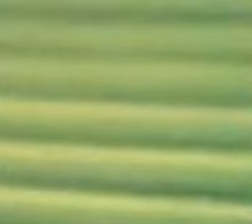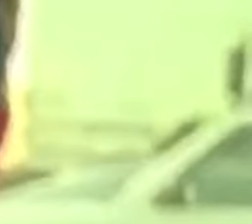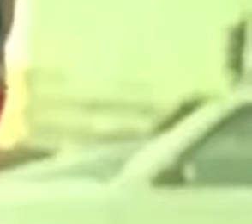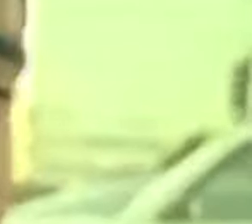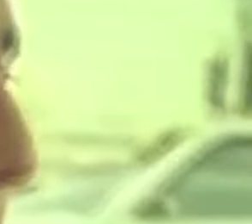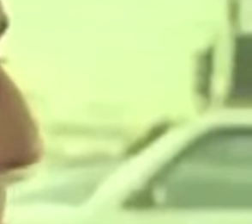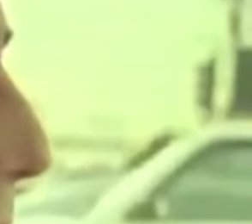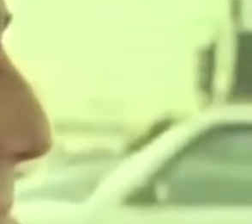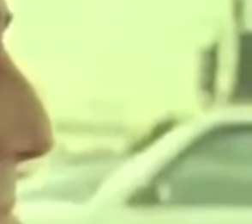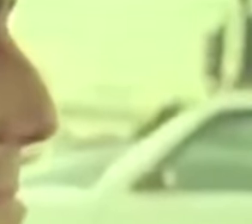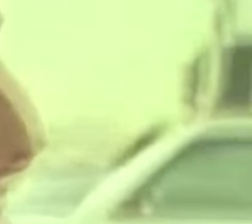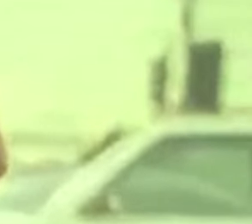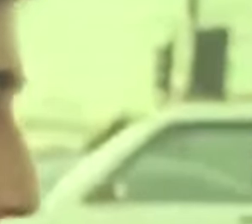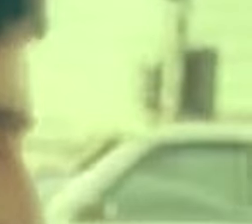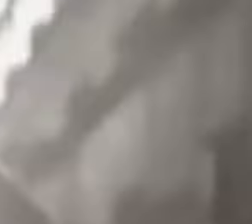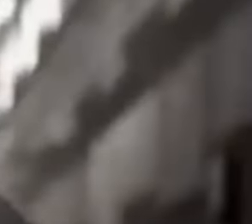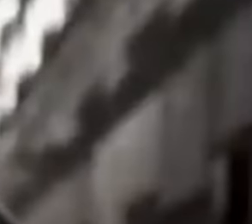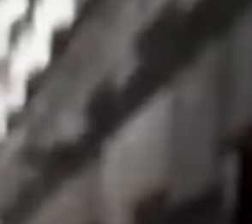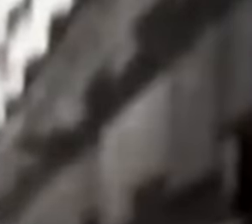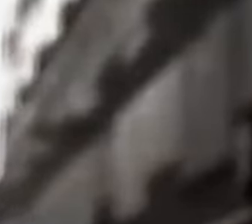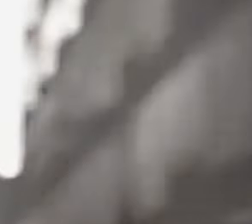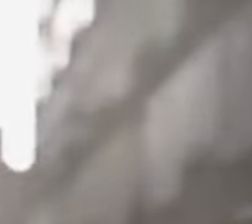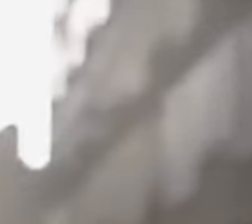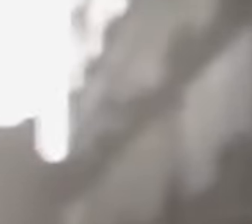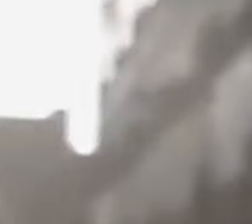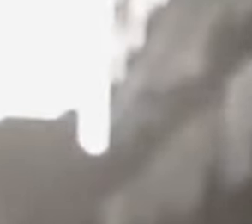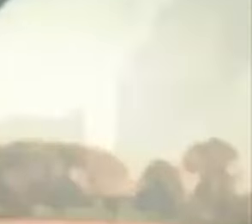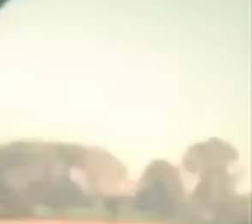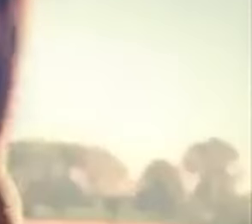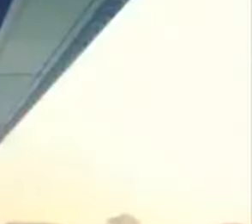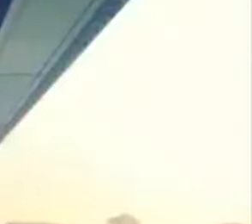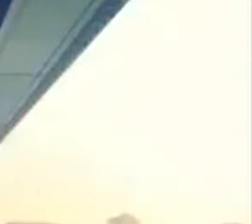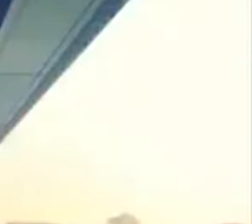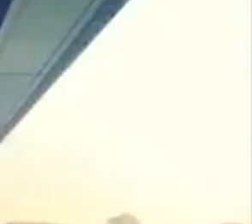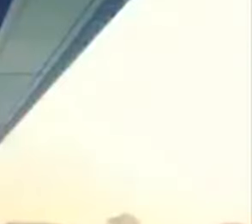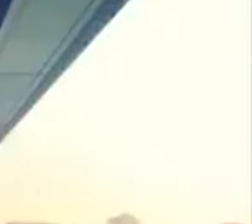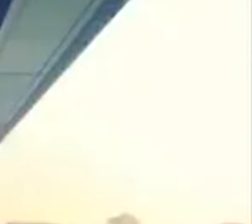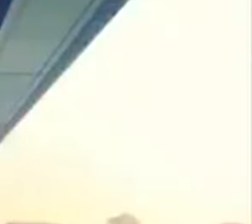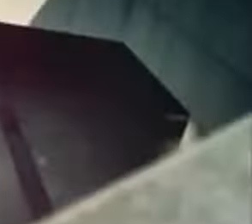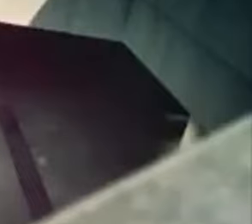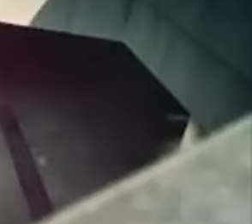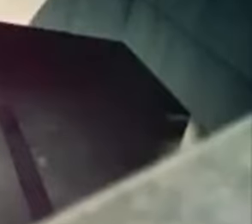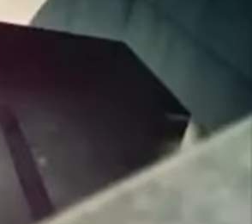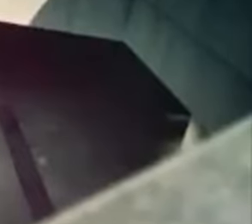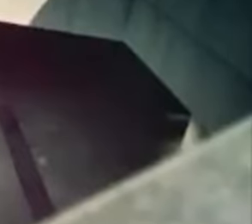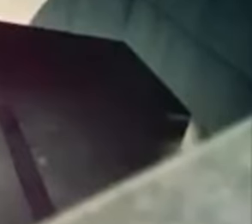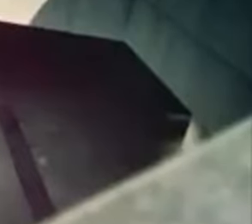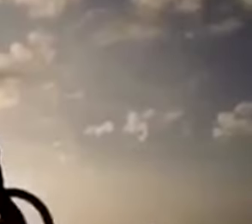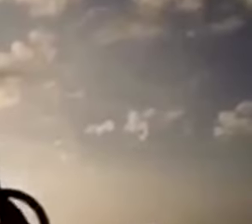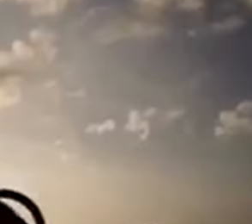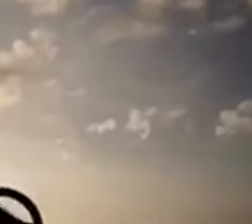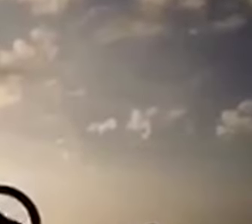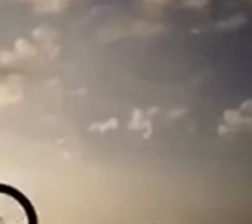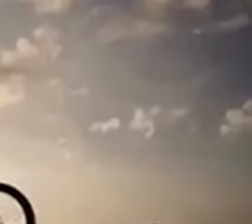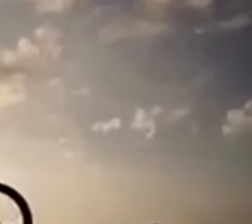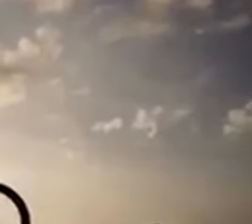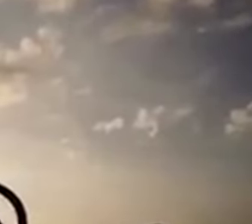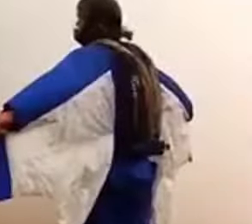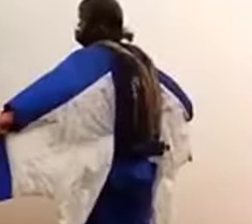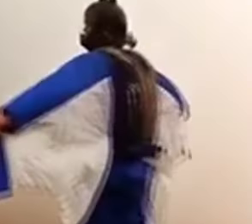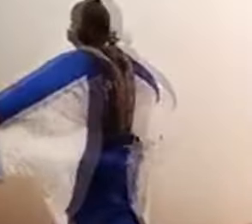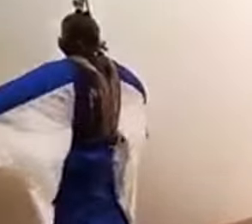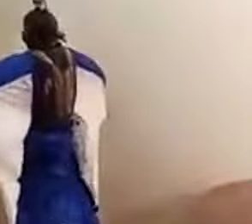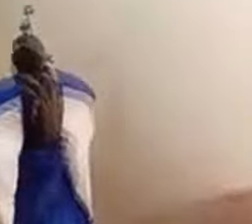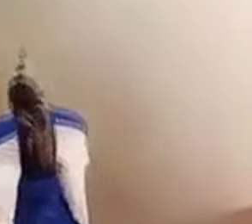futuro. Portanto, é quem sabe quando deve melhorar ou fazer um upgrade. Se demita